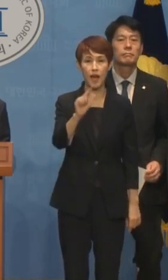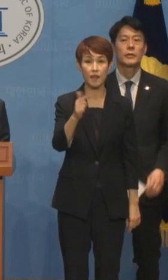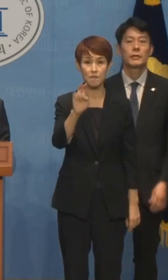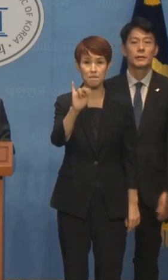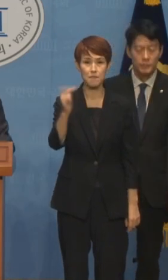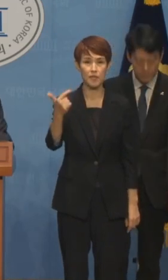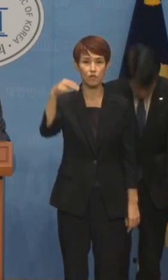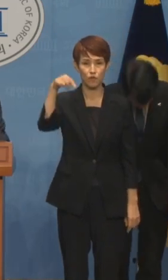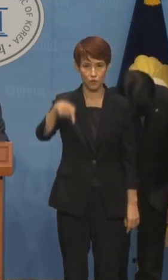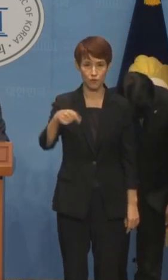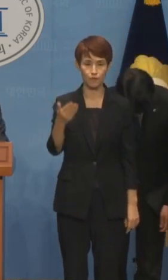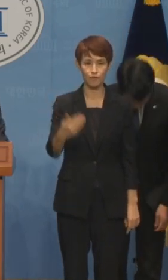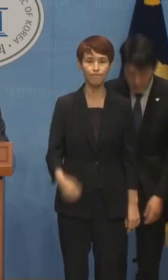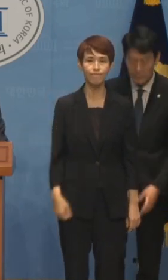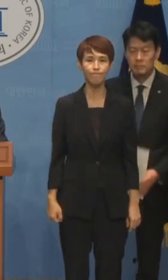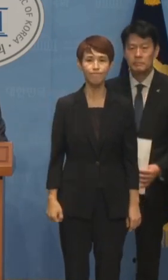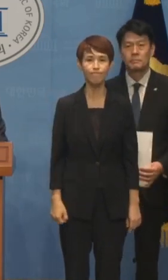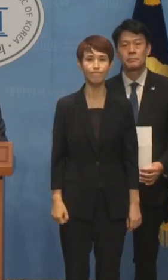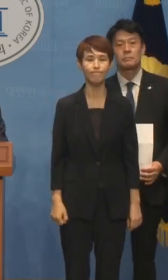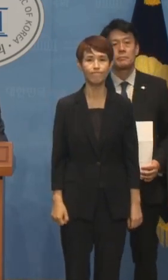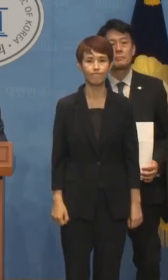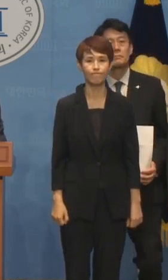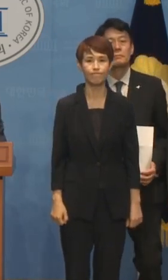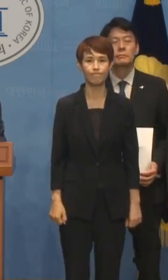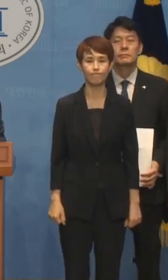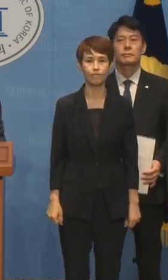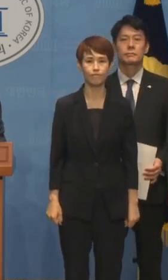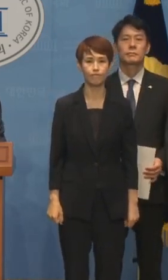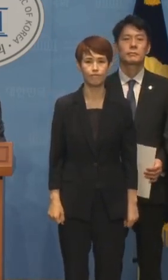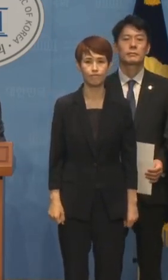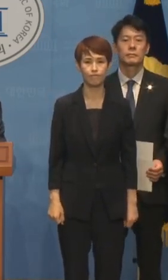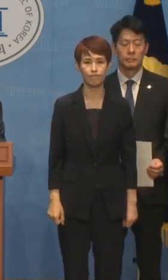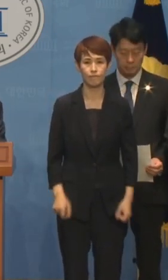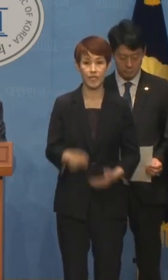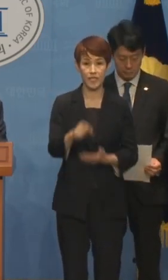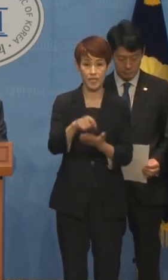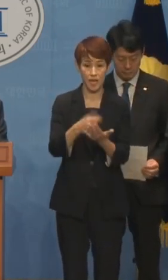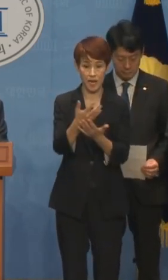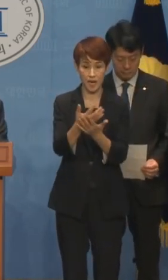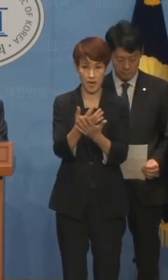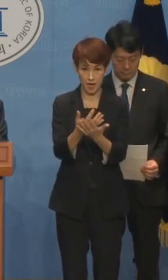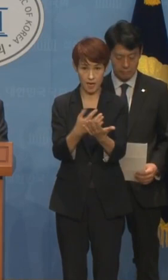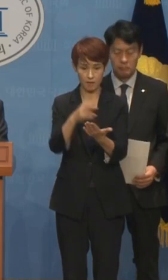당선자님. 예, 그러면 먼저 기자회견문을 낭독하고